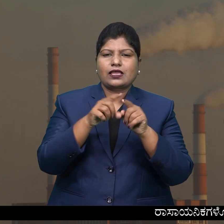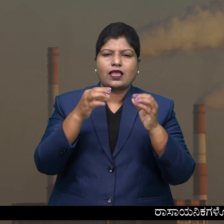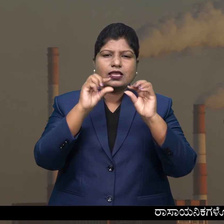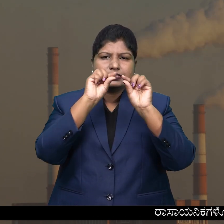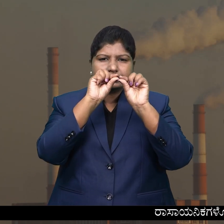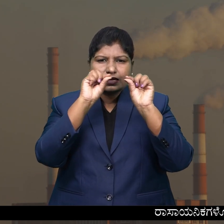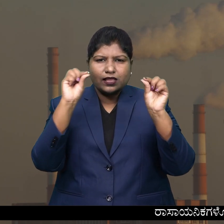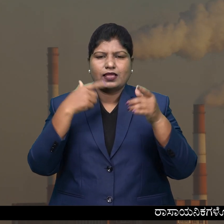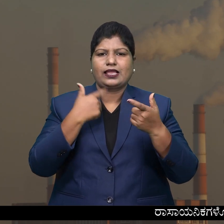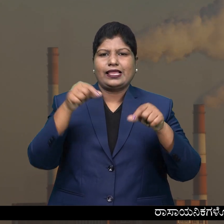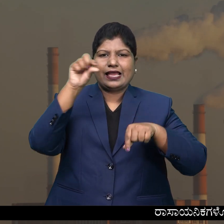ಹೊಂದಿದೆ.